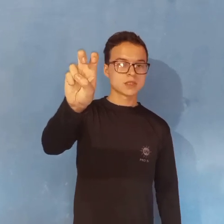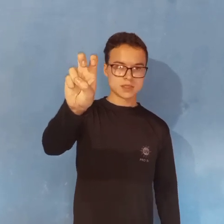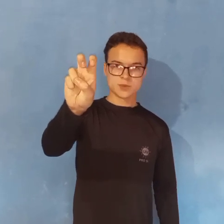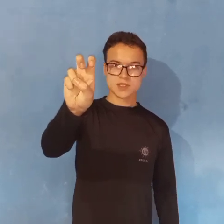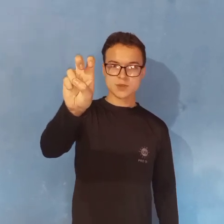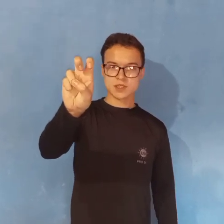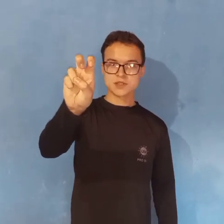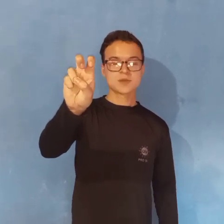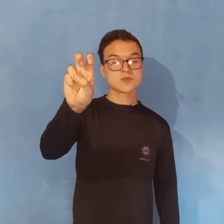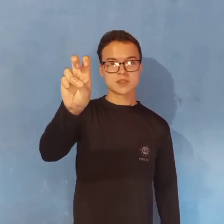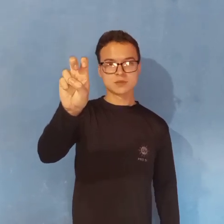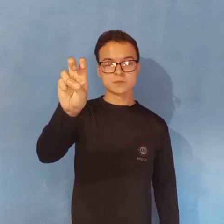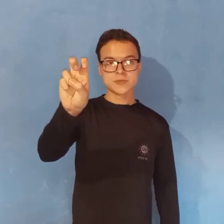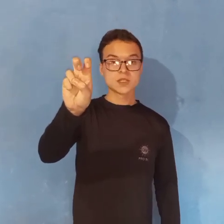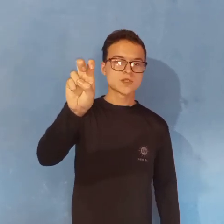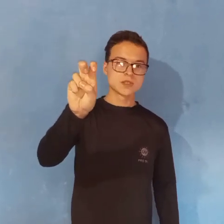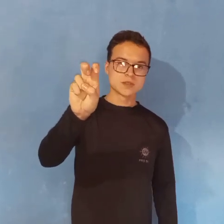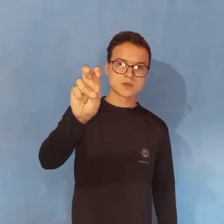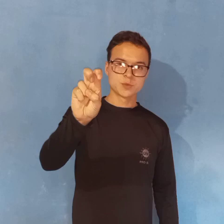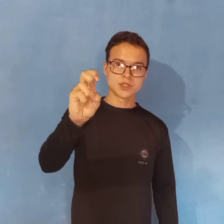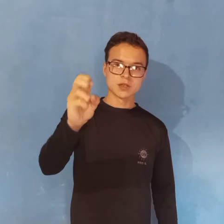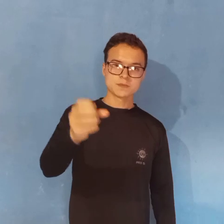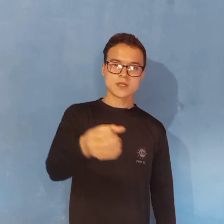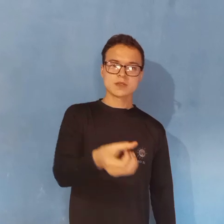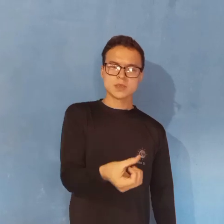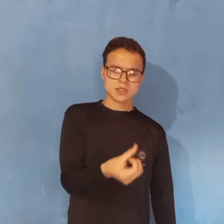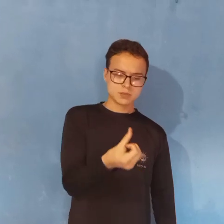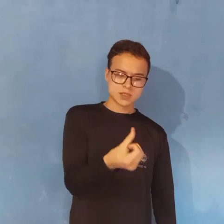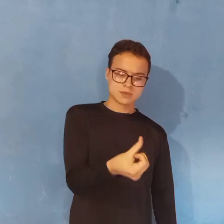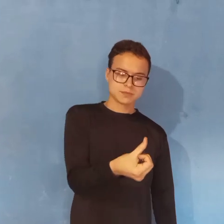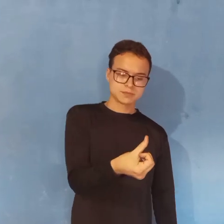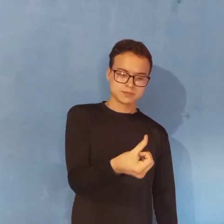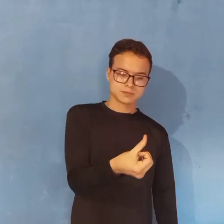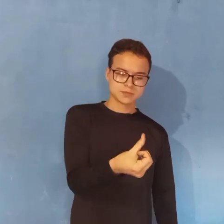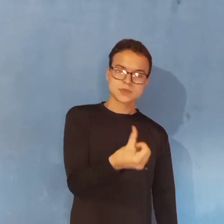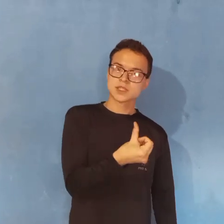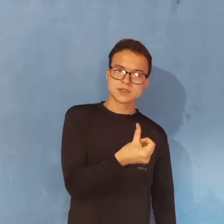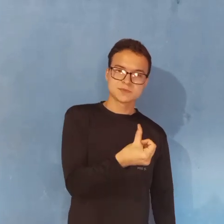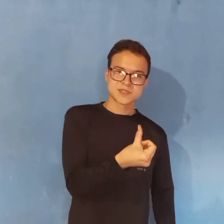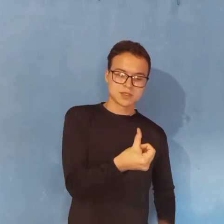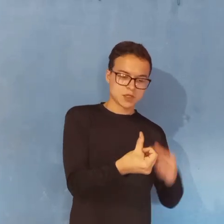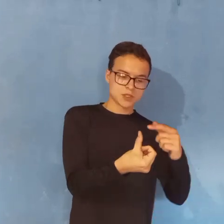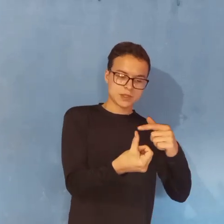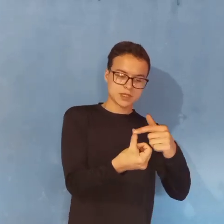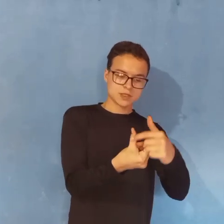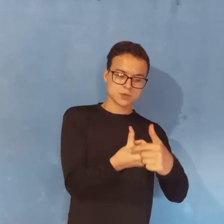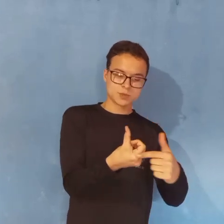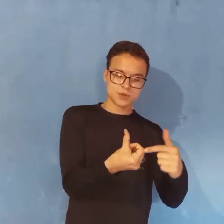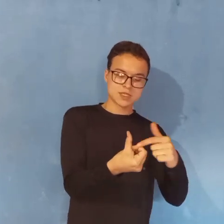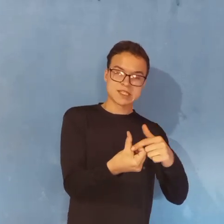Essa posição aqui a gente forma um 5. E o 6, como que é? Bem simples. 6. Realmente parece o número